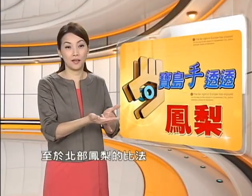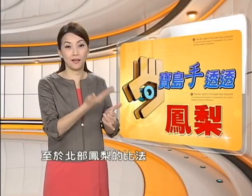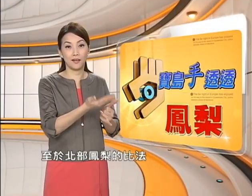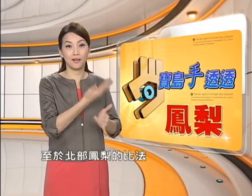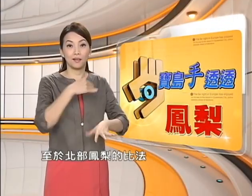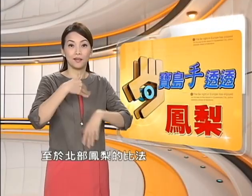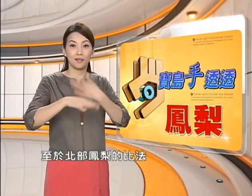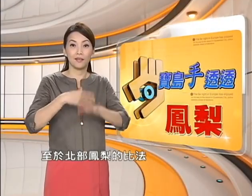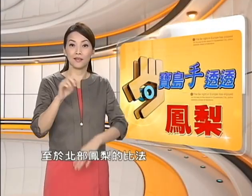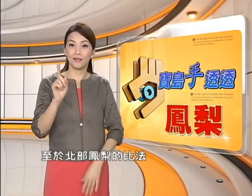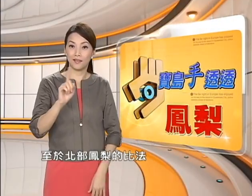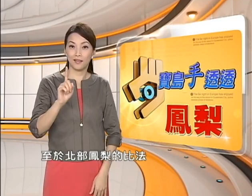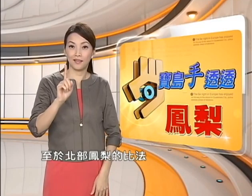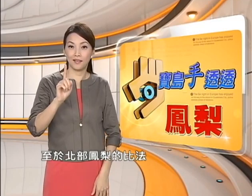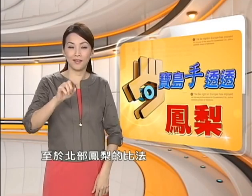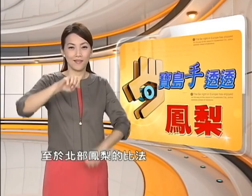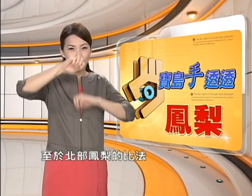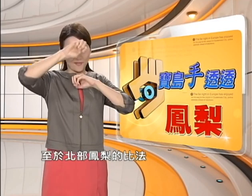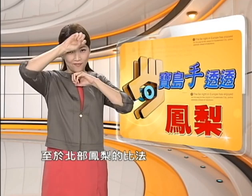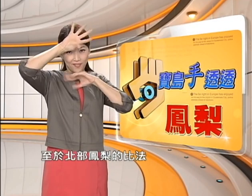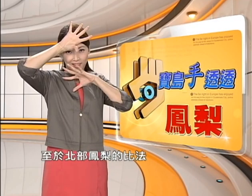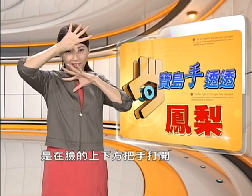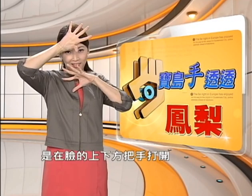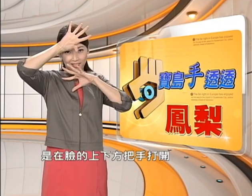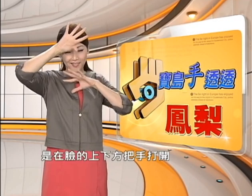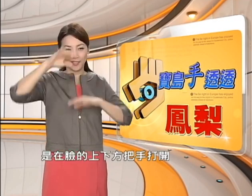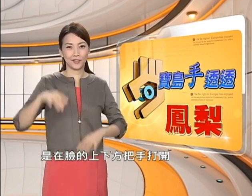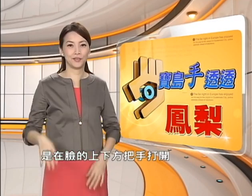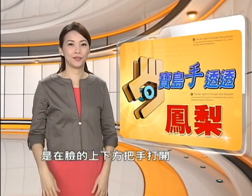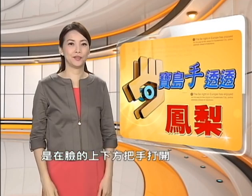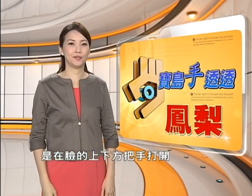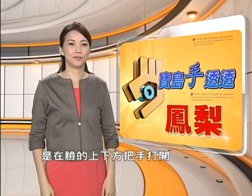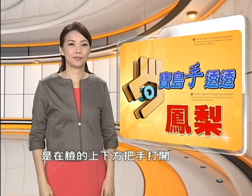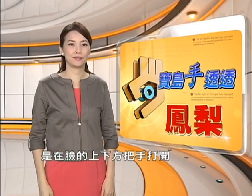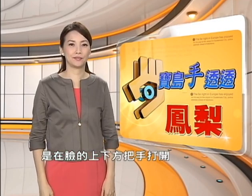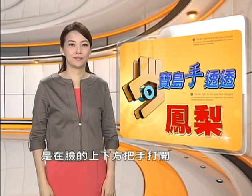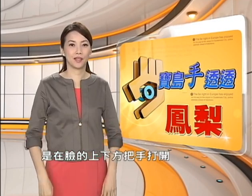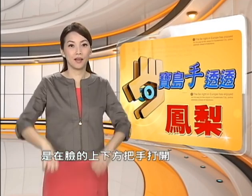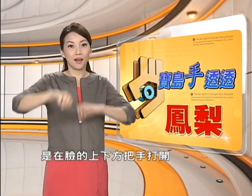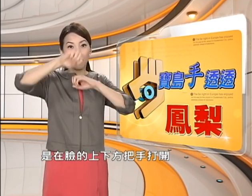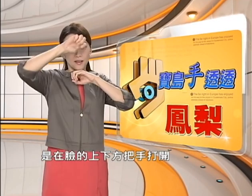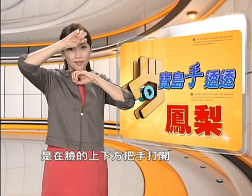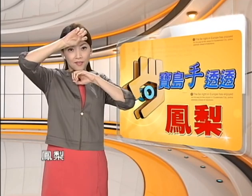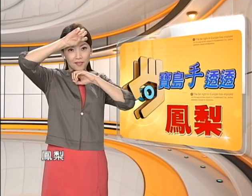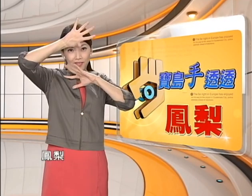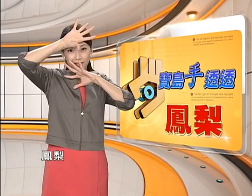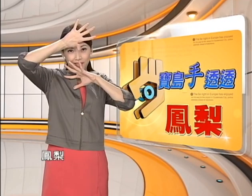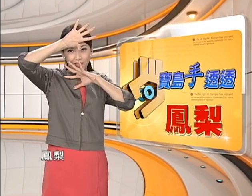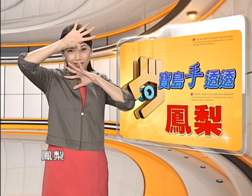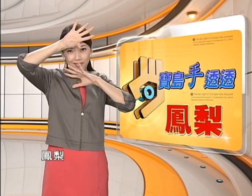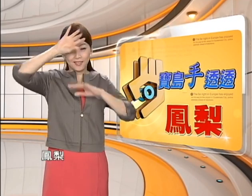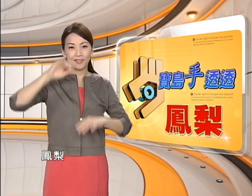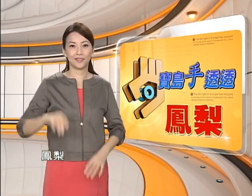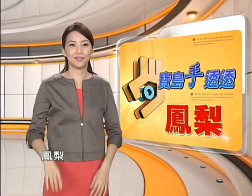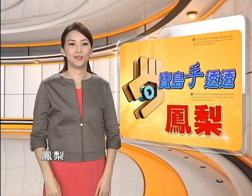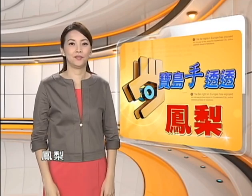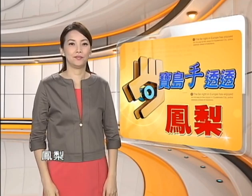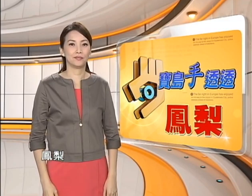至于北部凤梨的笔法，是在脸的上下方把手打开，凤梨。跟